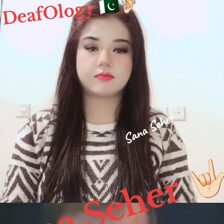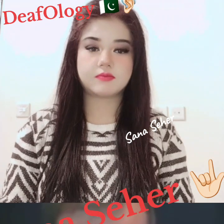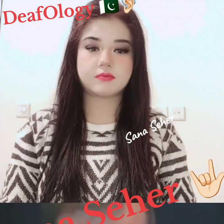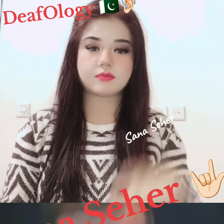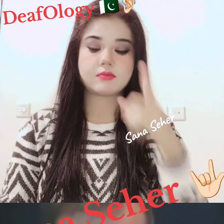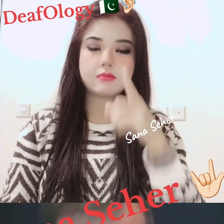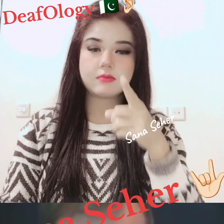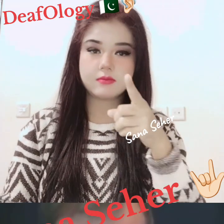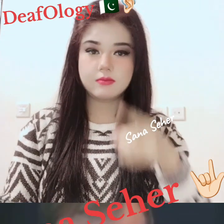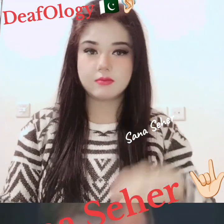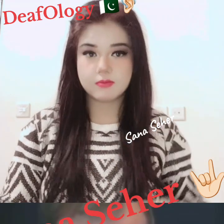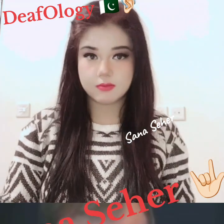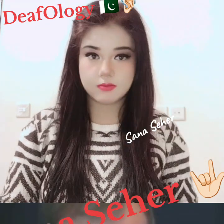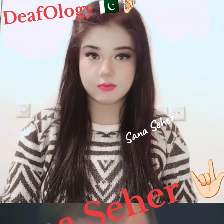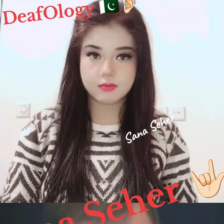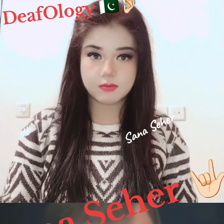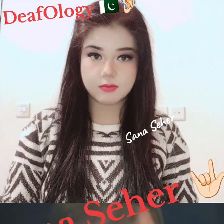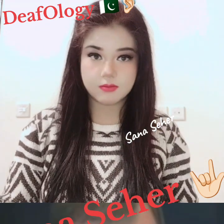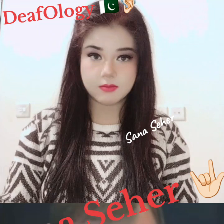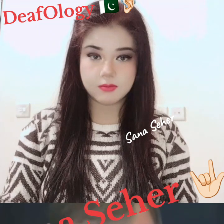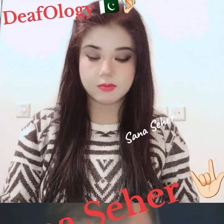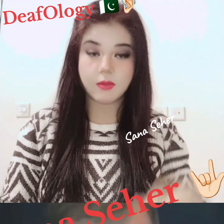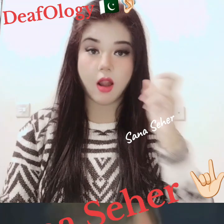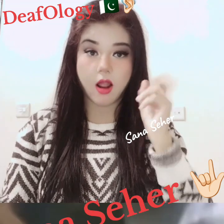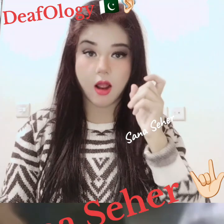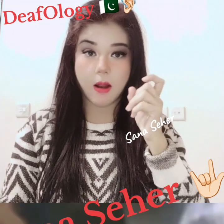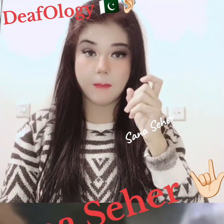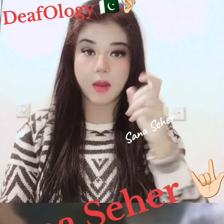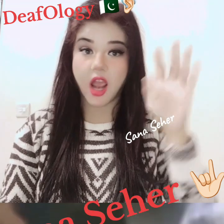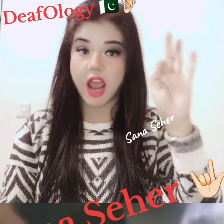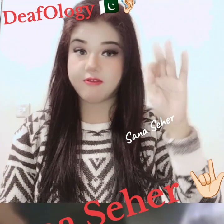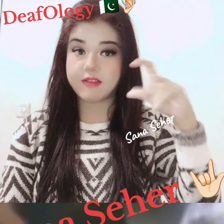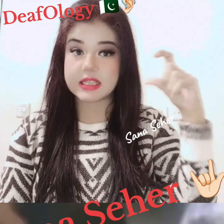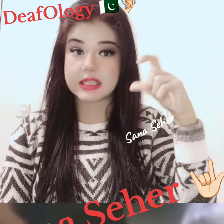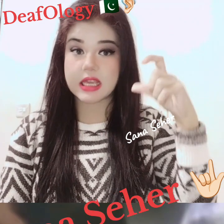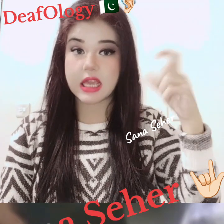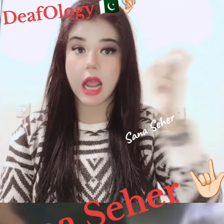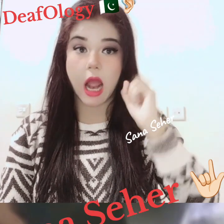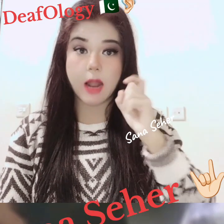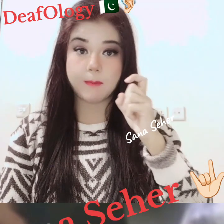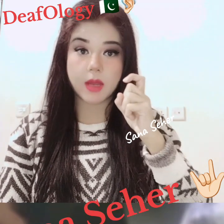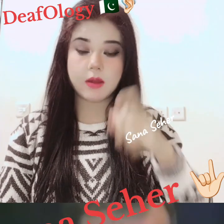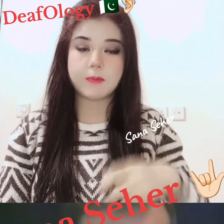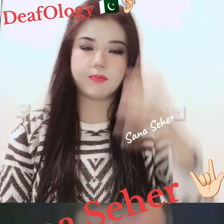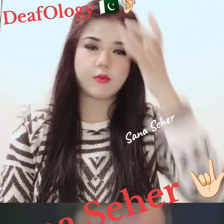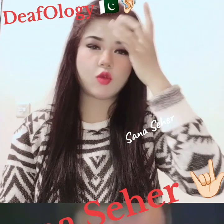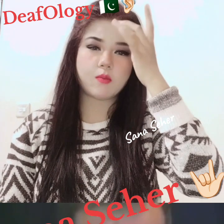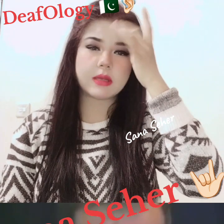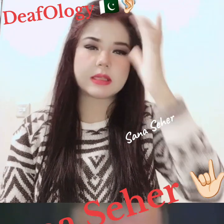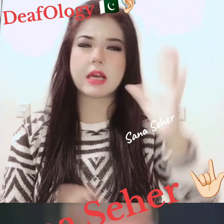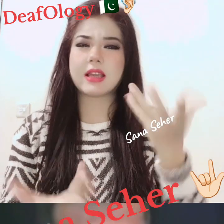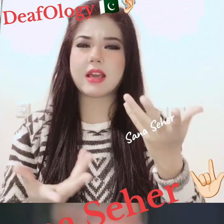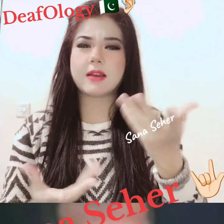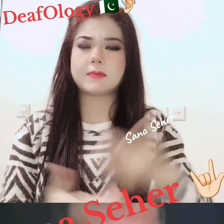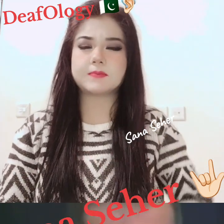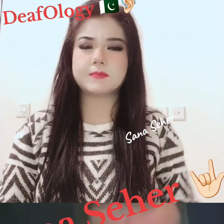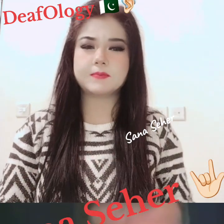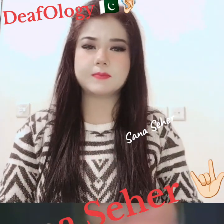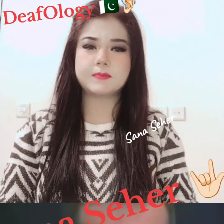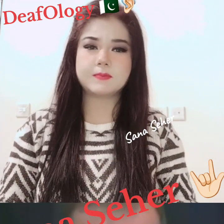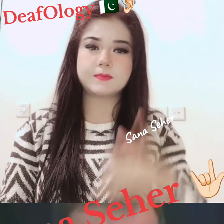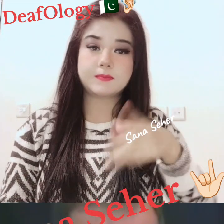آپ کی جو آرمی ہے، ایف سی ہے، وہ بھی لڑ رہی ہے. تو پھر مسئلہ کیا ہے میرے